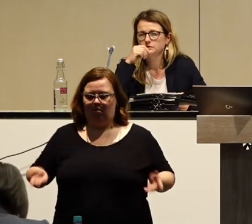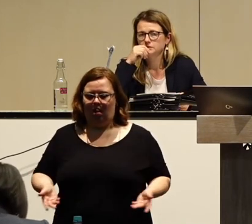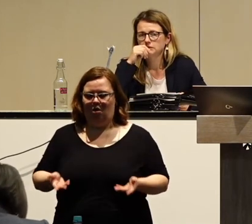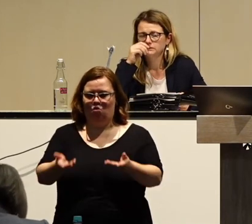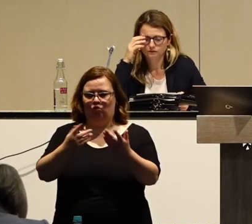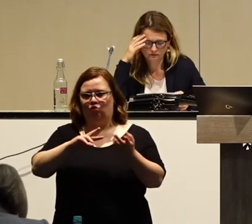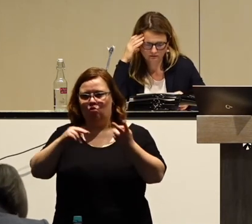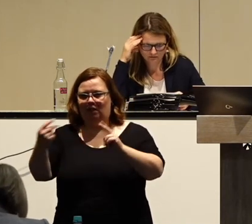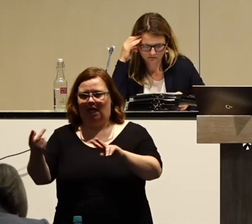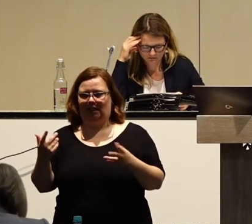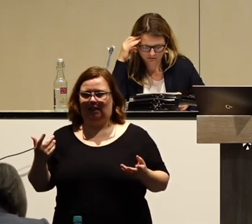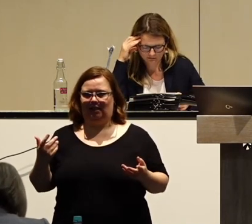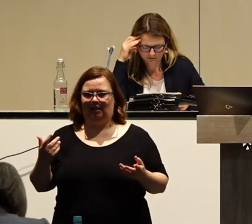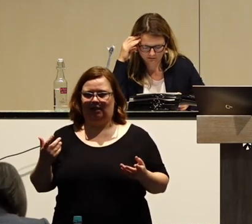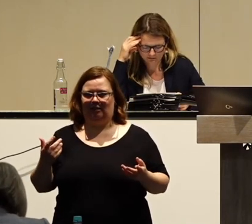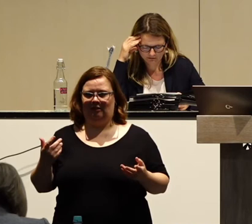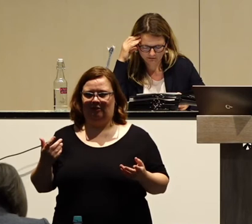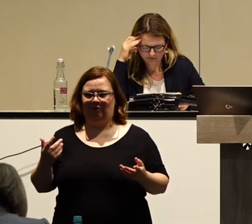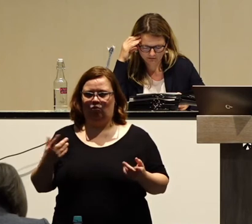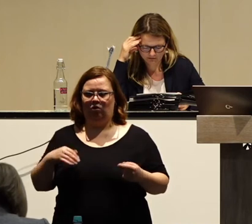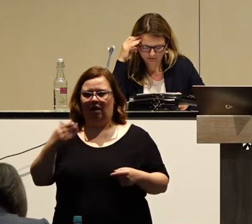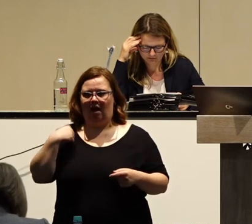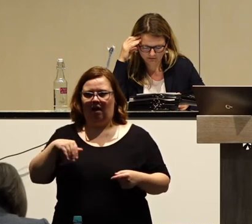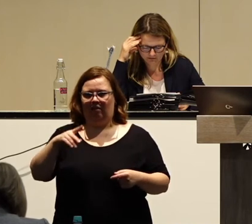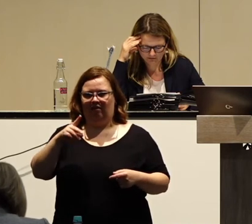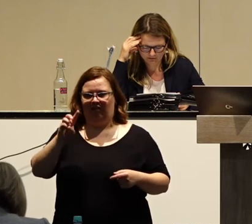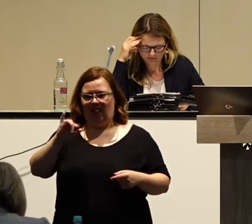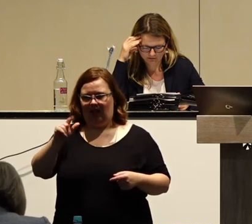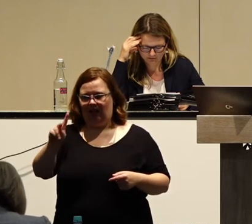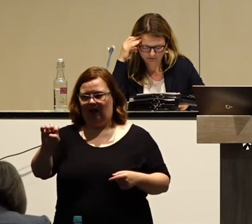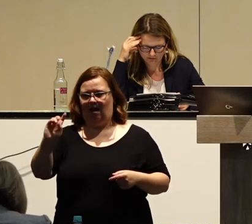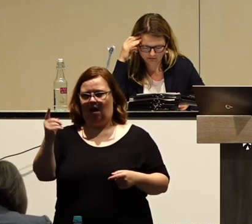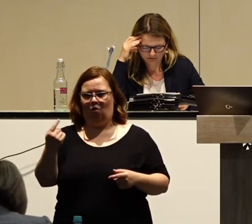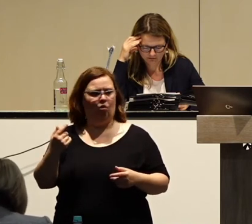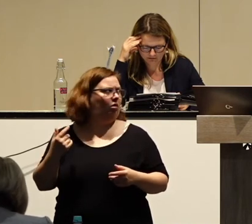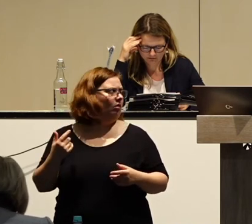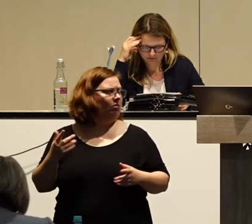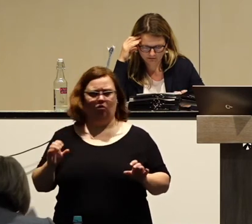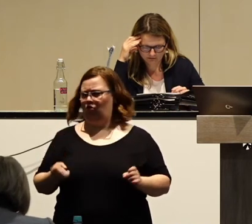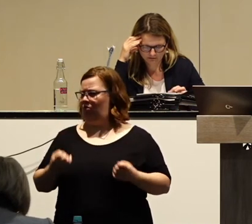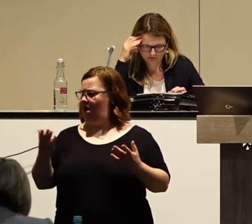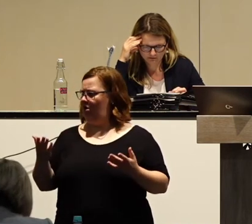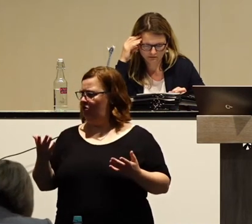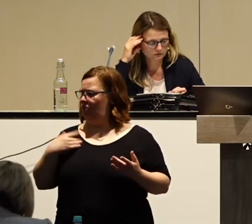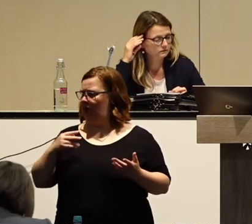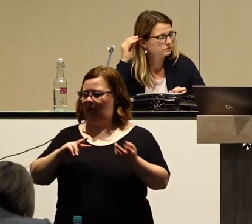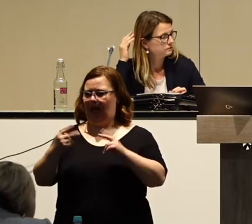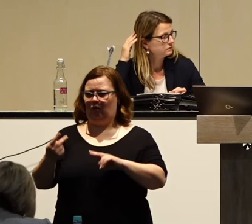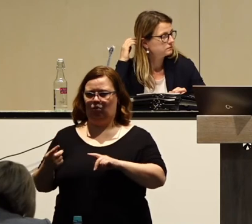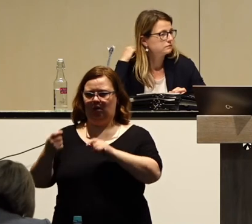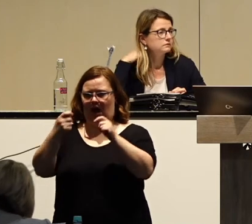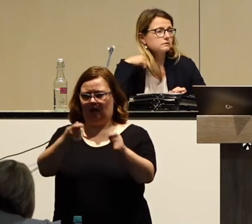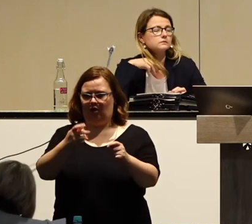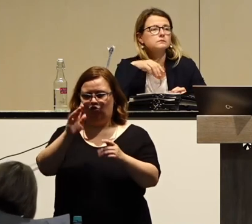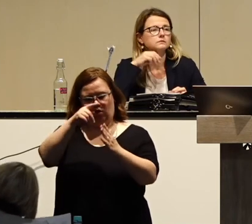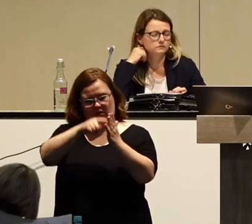werden und umsetzen werden. Herr Gierke, irgendwie sind Sie überrascht, dass, was Sie jetzt in Ihren Änderungsantrag da geschrieben